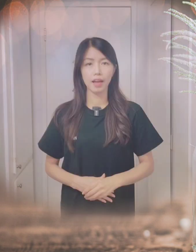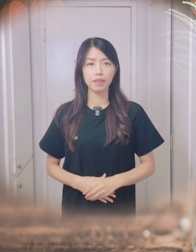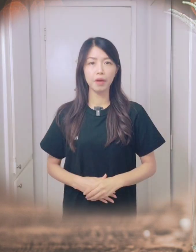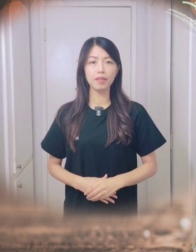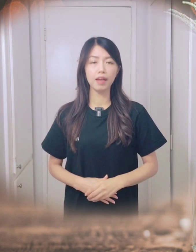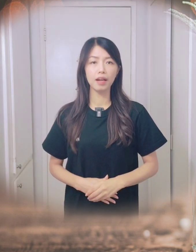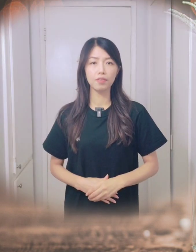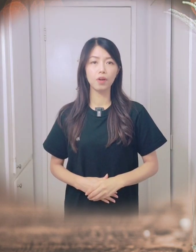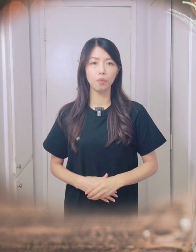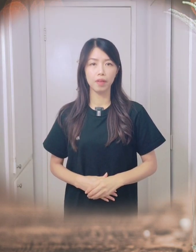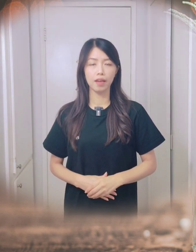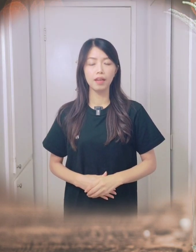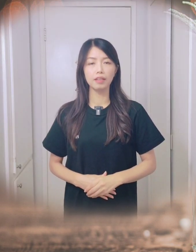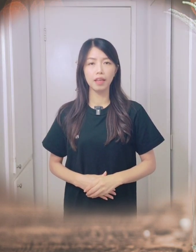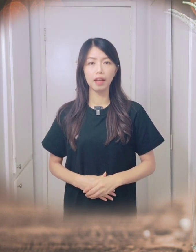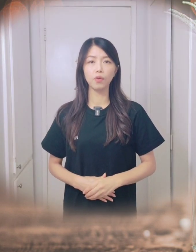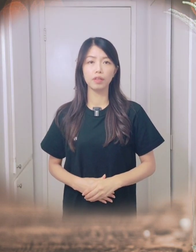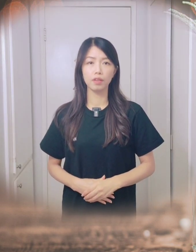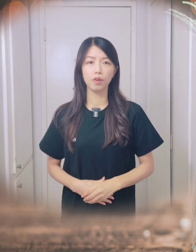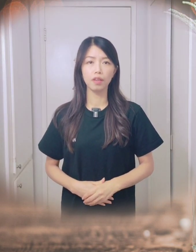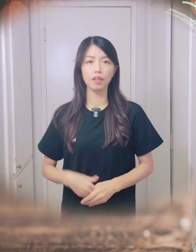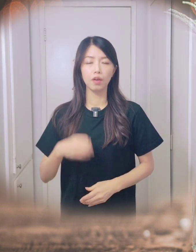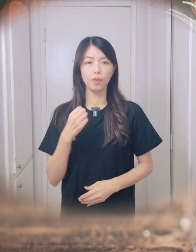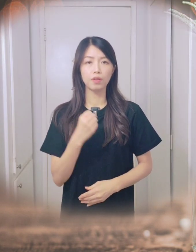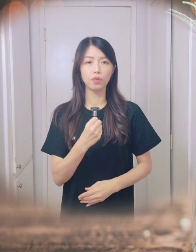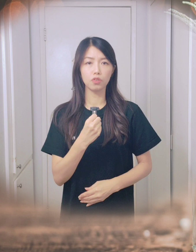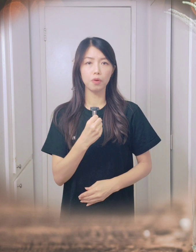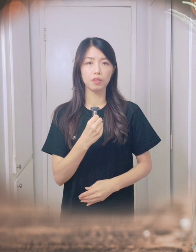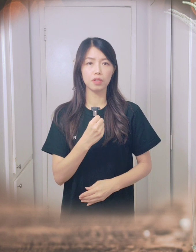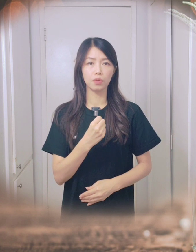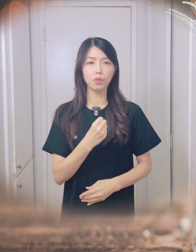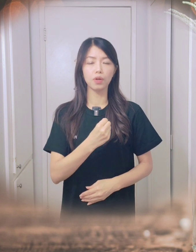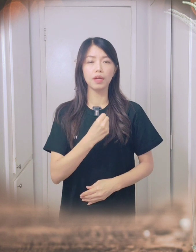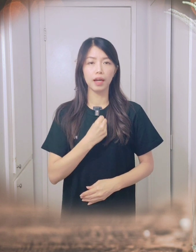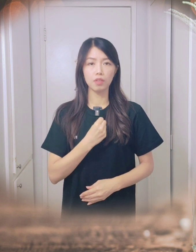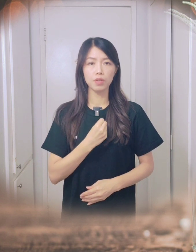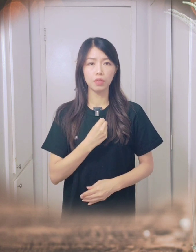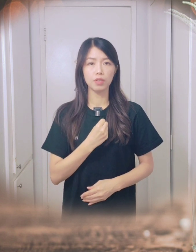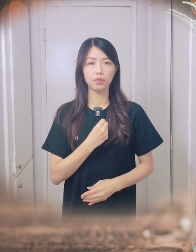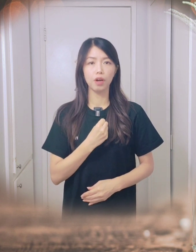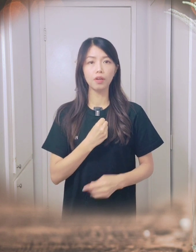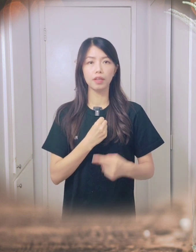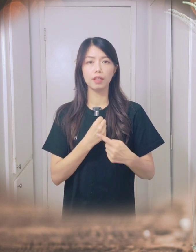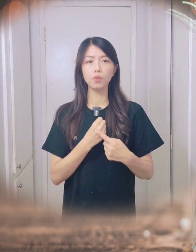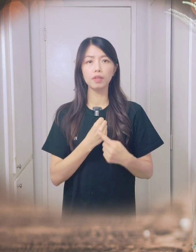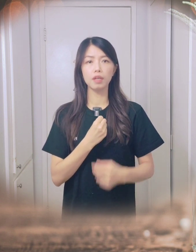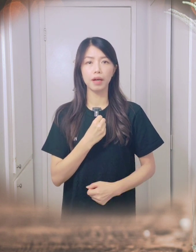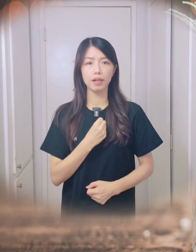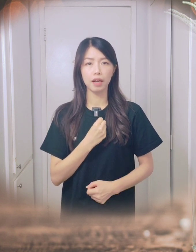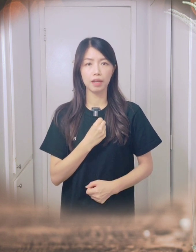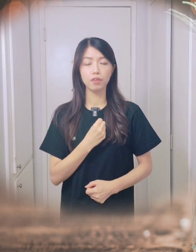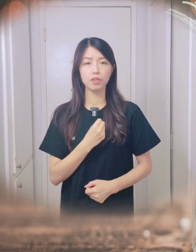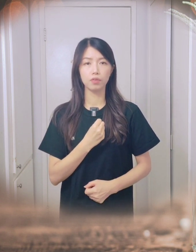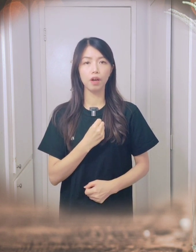은혜 아니면 살아갈 수가 없네. 은혜라고 한 뒤의 수어는 왼손은 주먹을 쥐시고 가슴 이제 두시고요. 이때 손등이